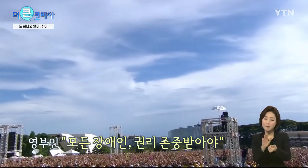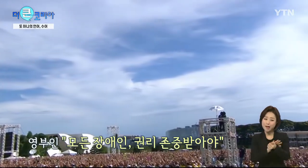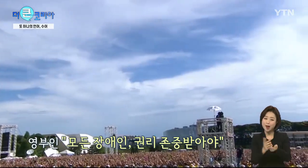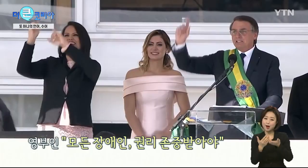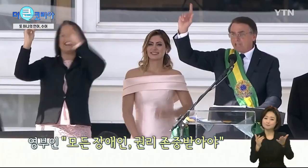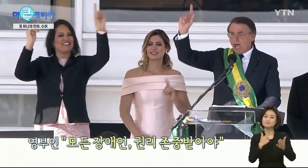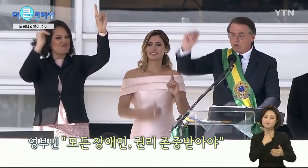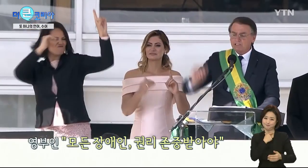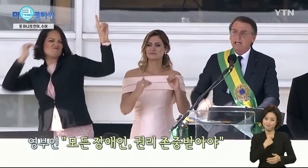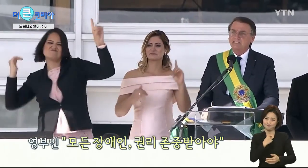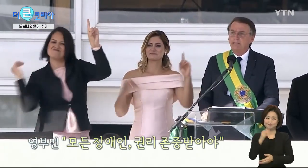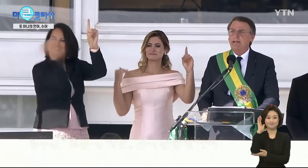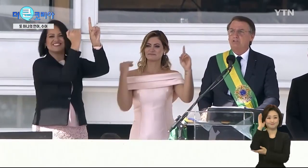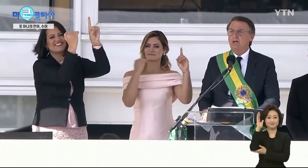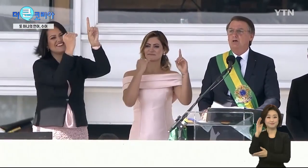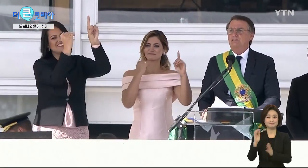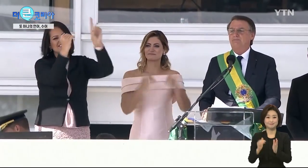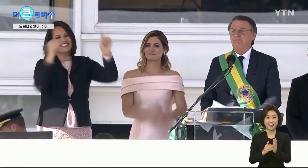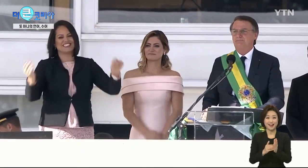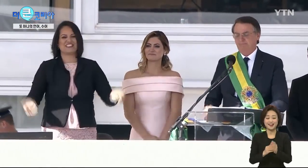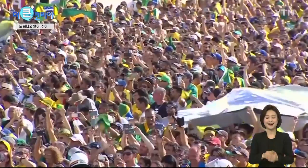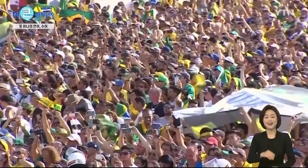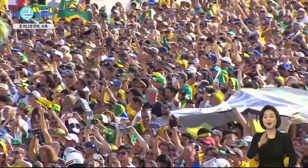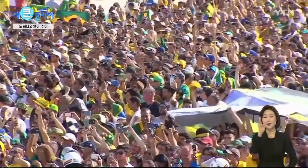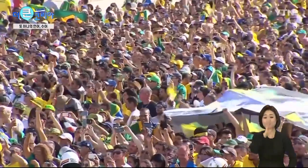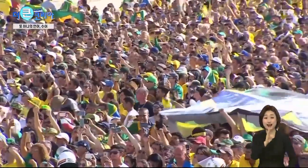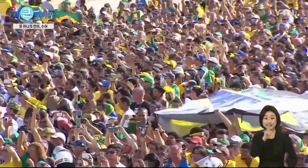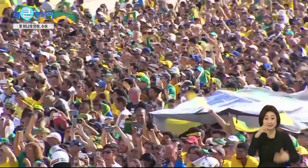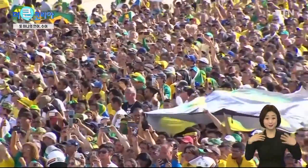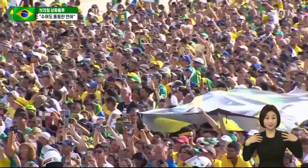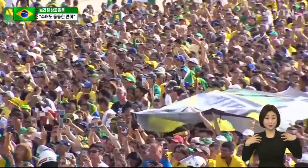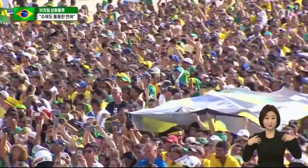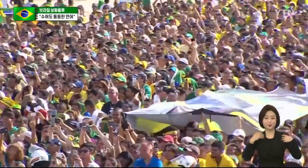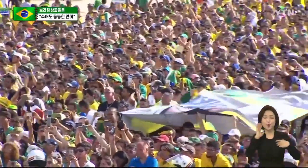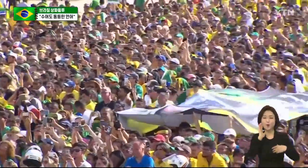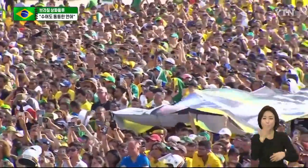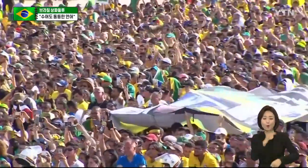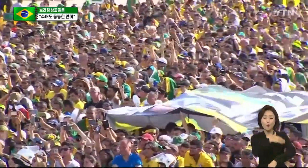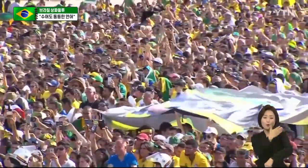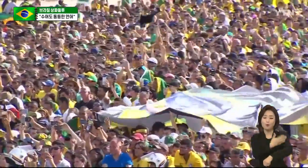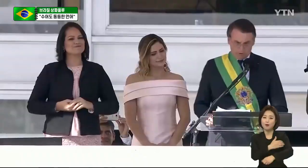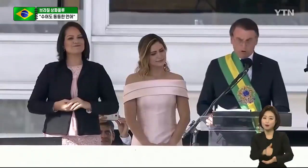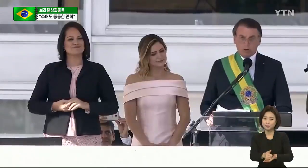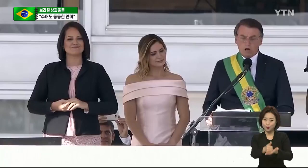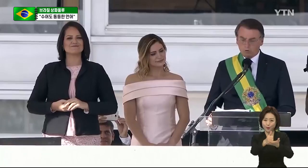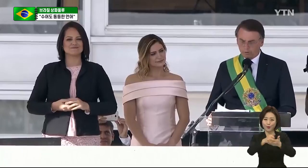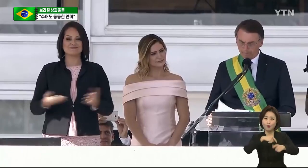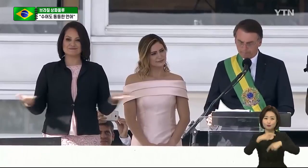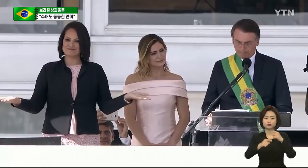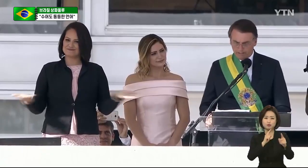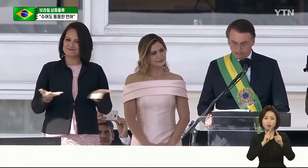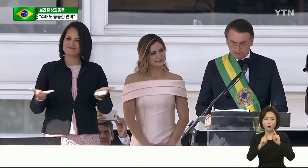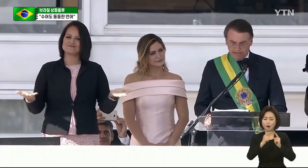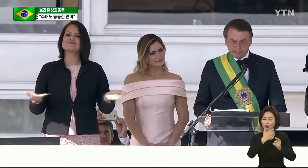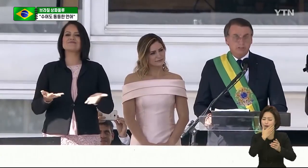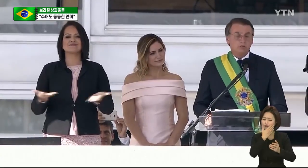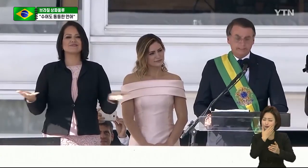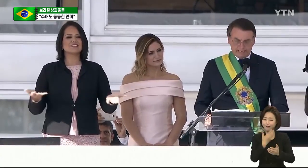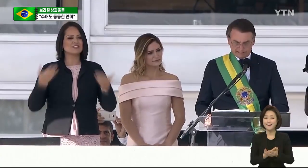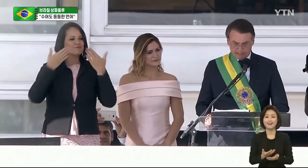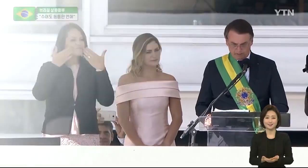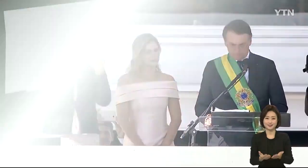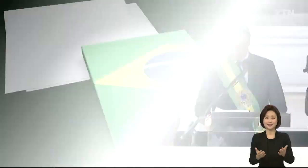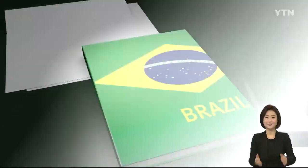배려하겠다는 의지를 밝히기도 했죠. 브라질은 이처럼 정부 차원에서 농인들의 권리를 존중하고 수어의 가치를